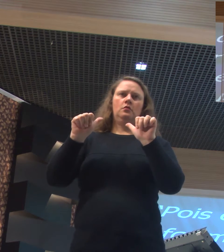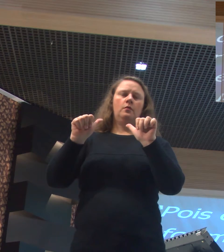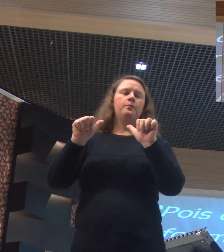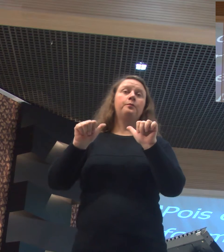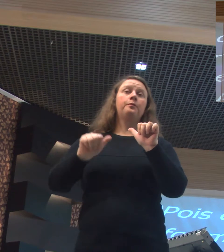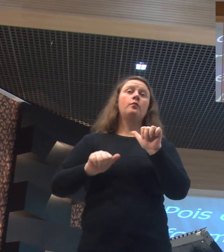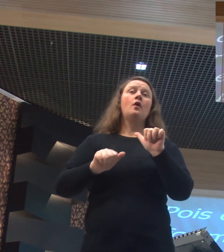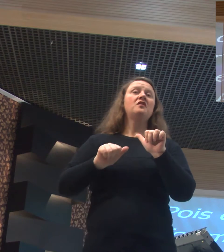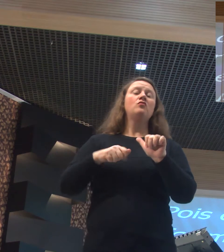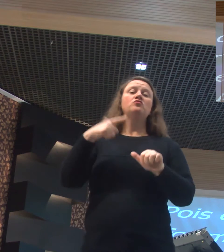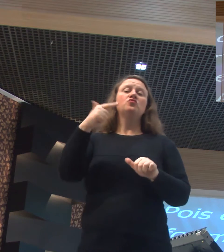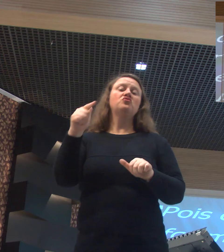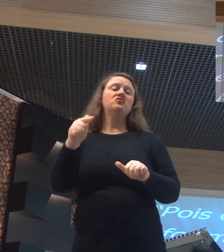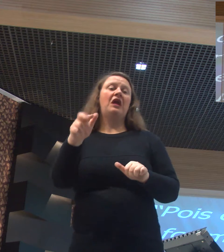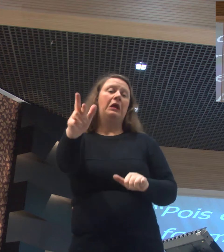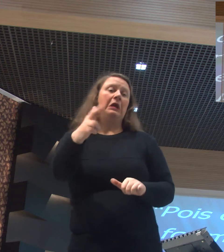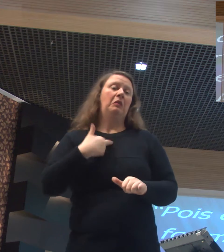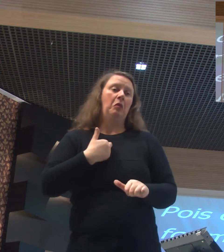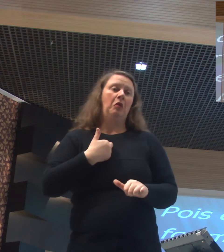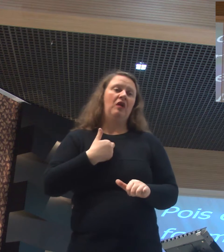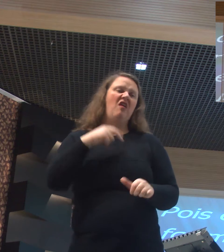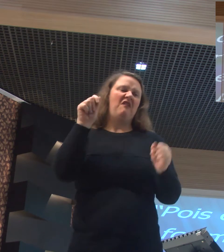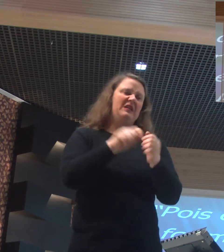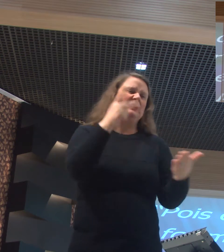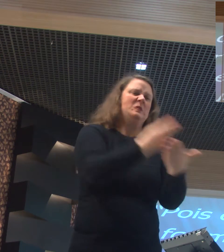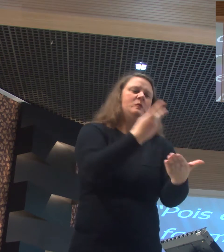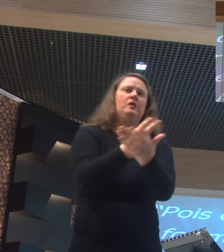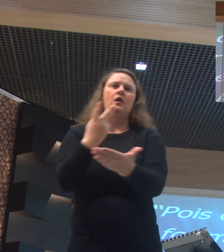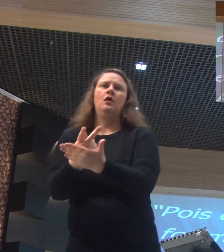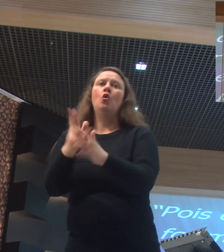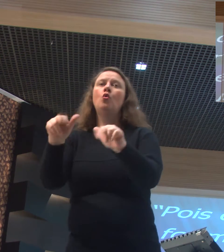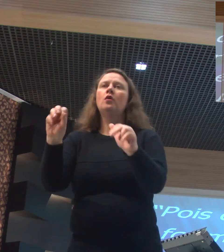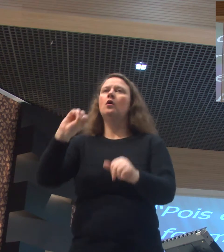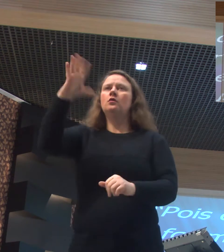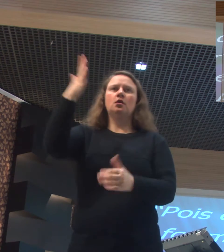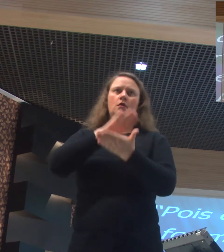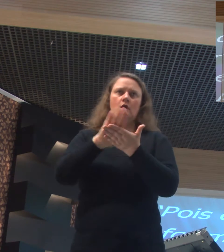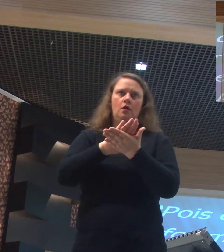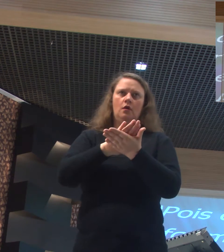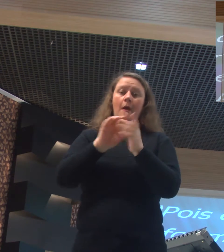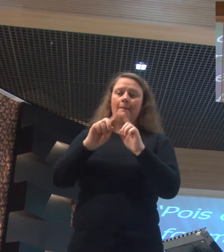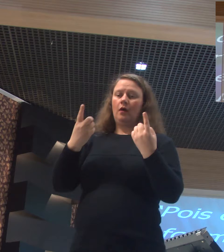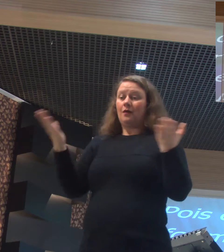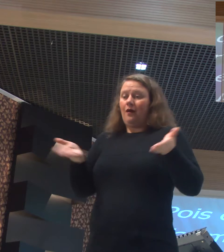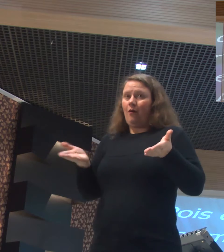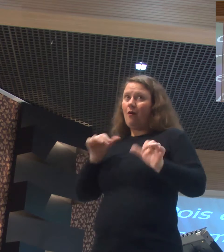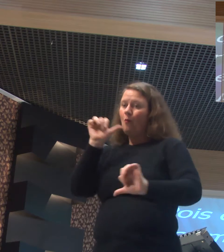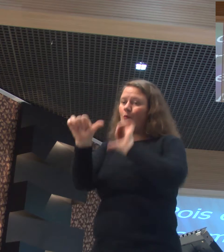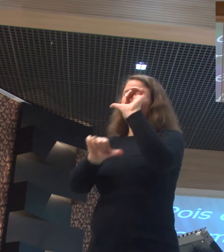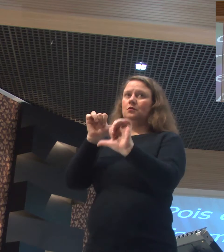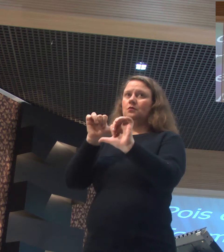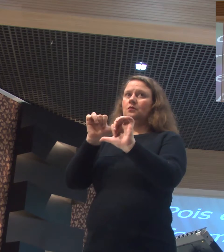por conta de seus crimes. Então a gente está vendo que tem uma justiça acontecendo no